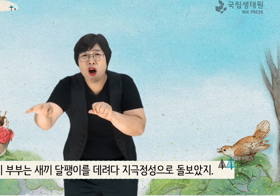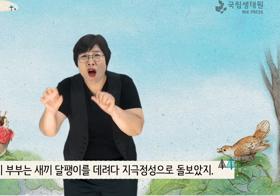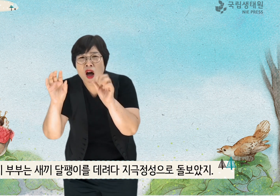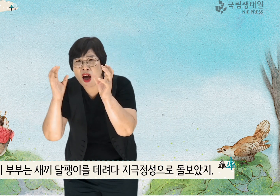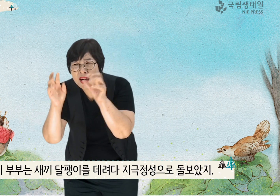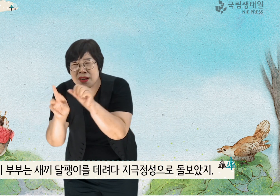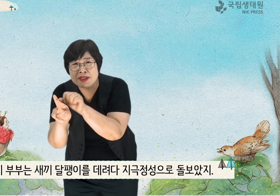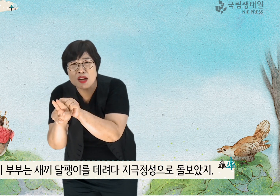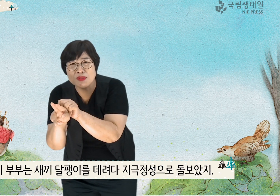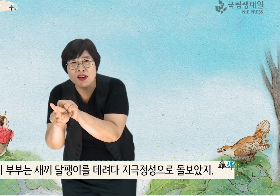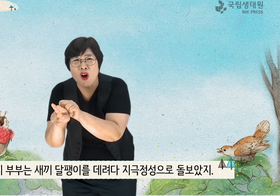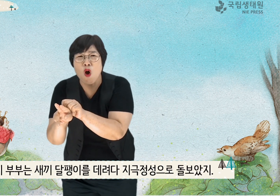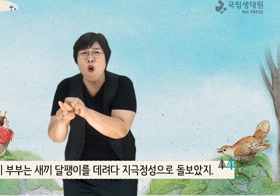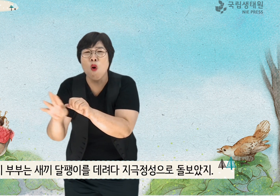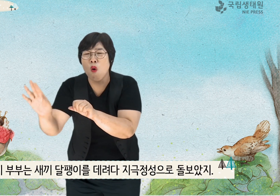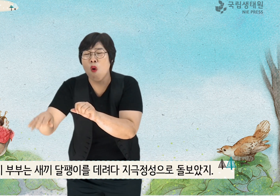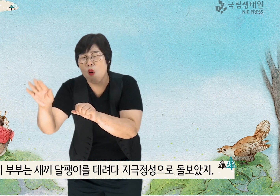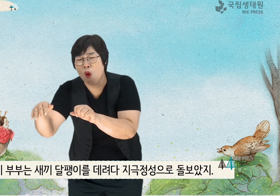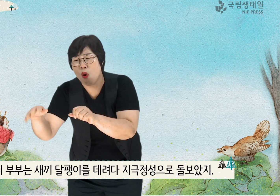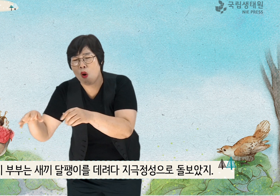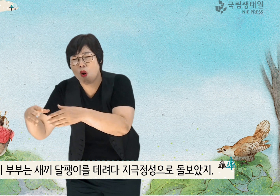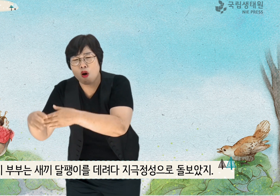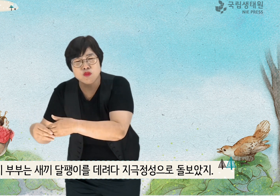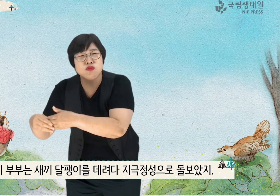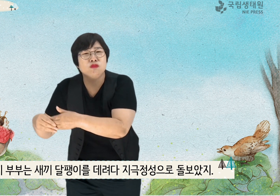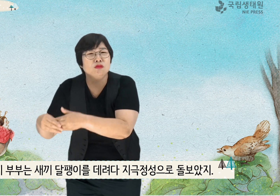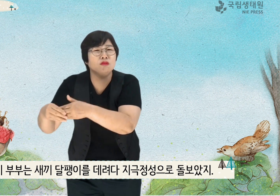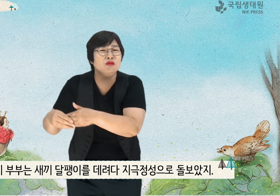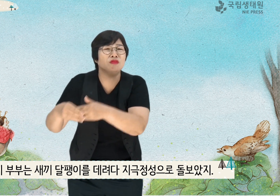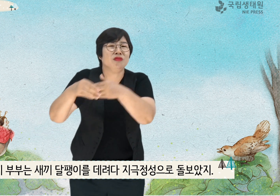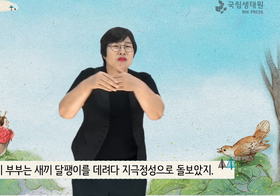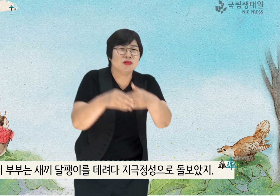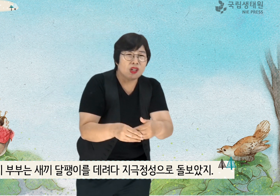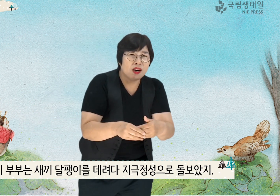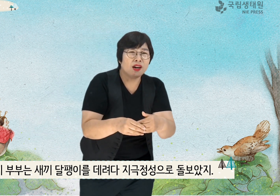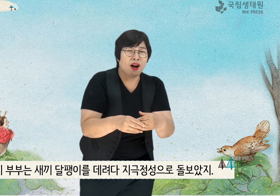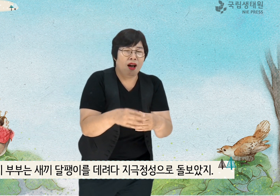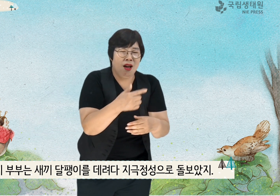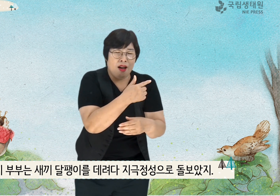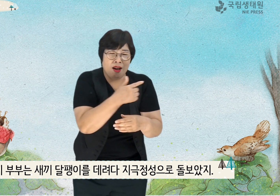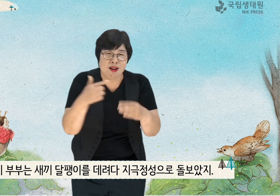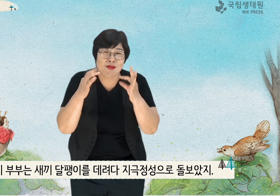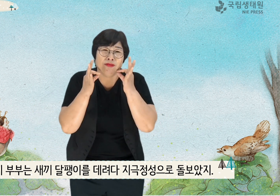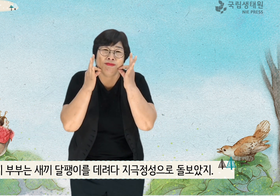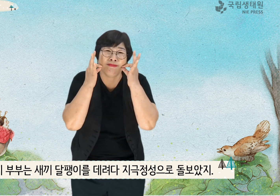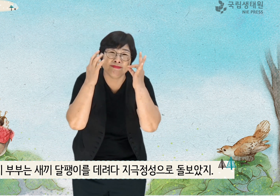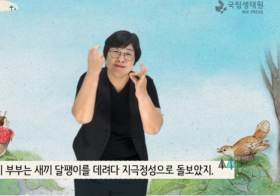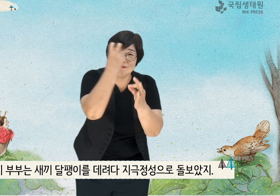달팽이 부부는 새끼 달팽이를 데려다 지극정성으로 돌보았지.